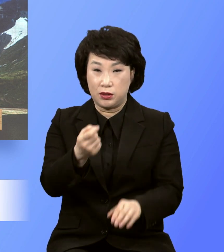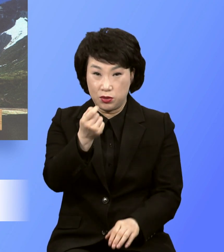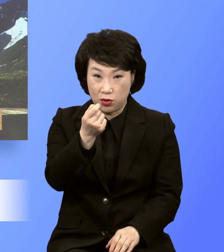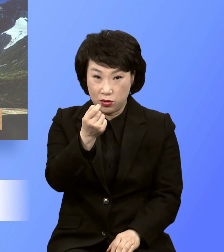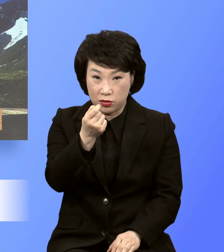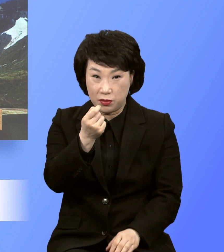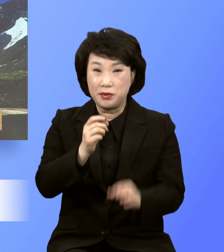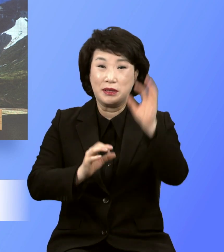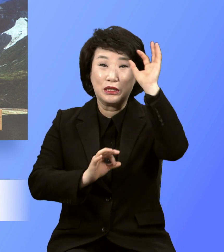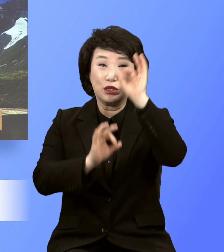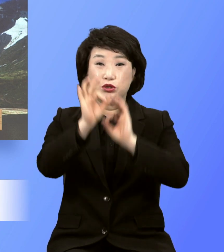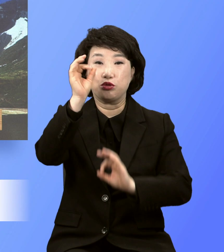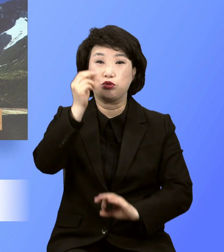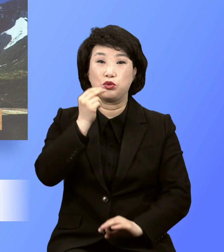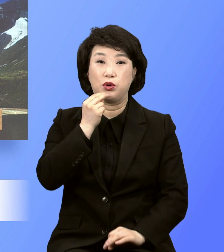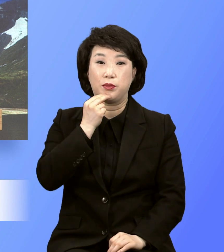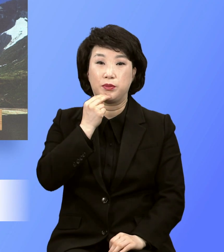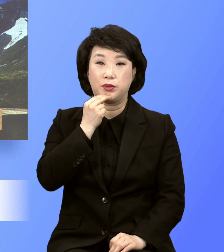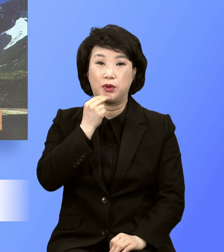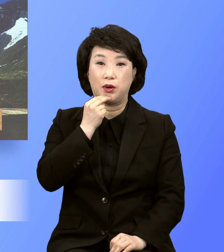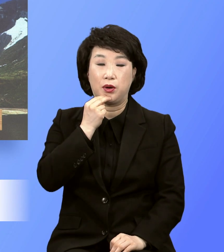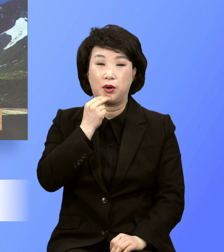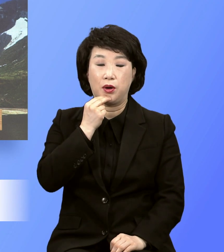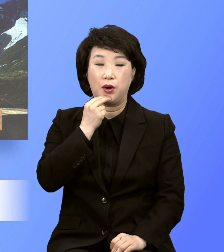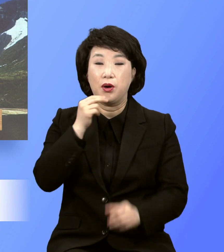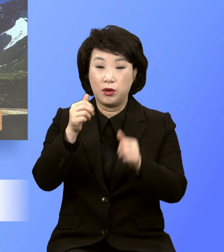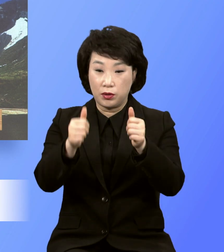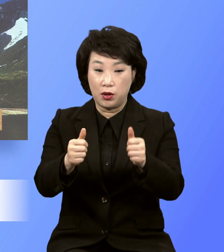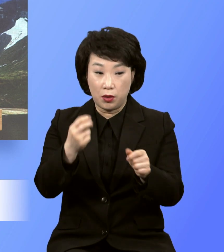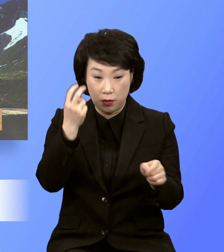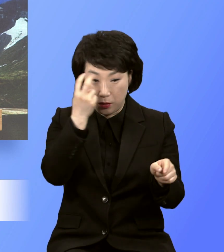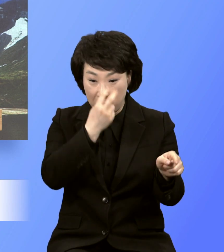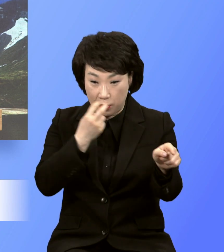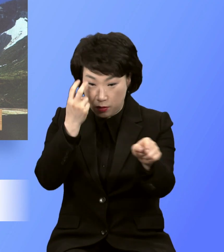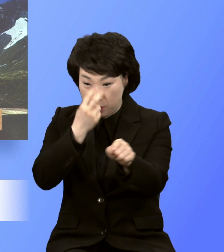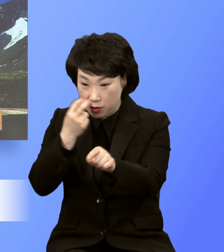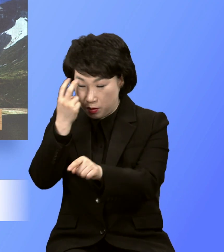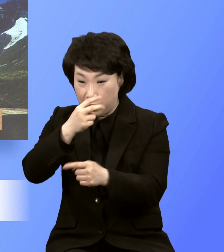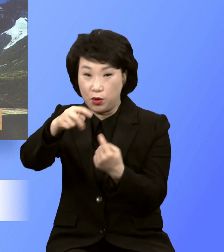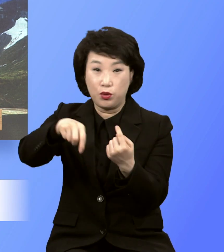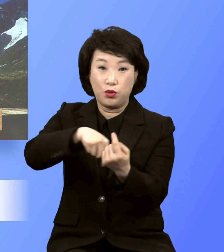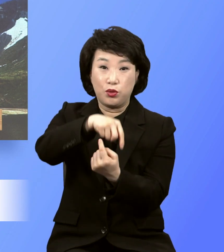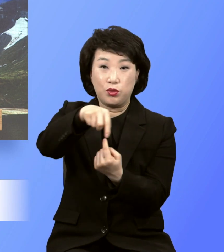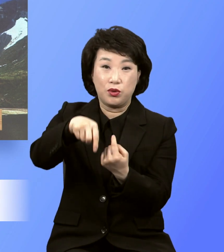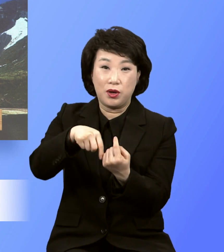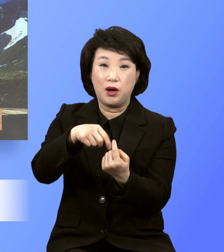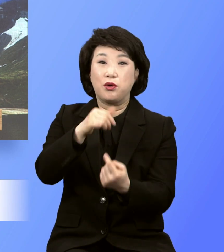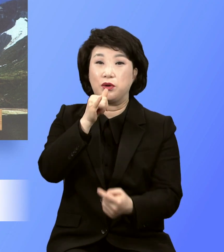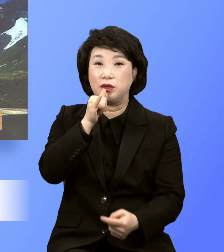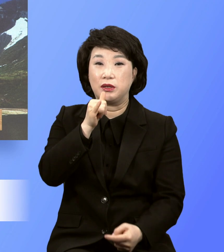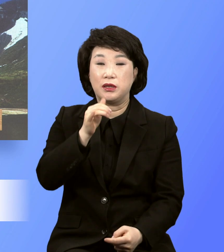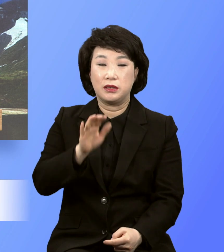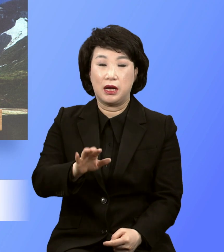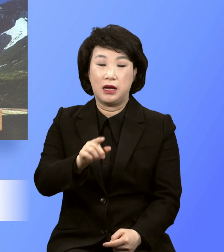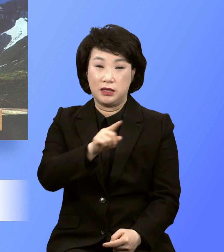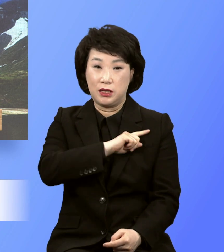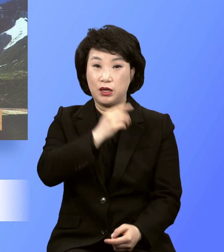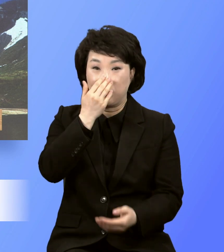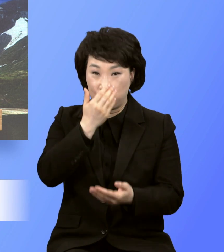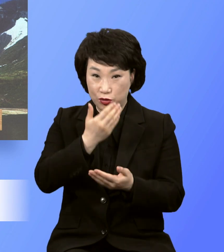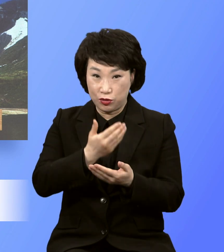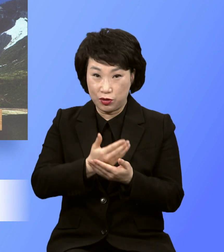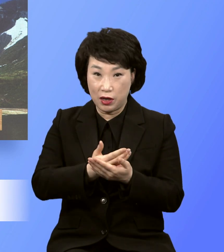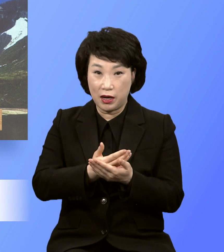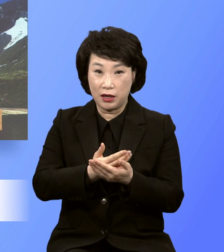한치의 착오도 없이 판단하시고 보시고 경영하시는 가장